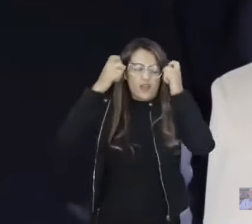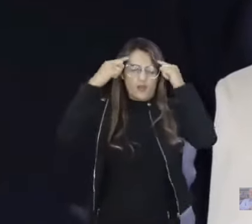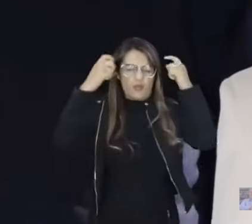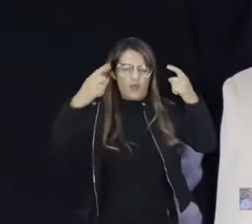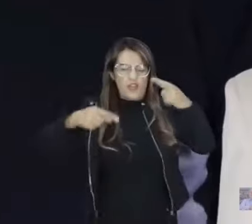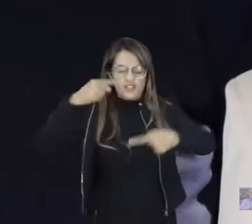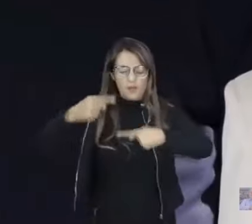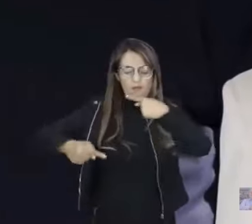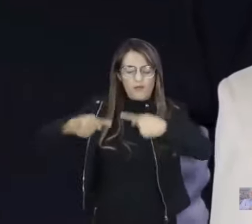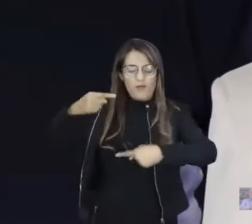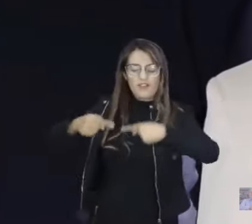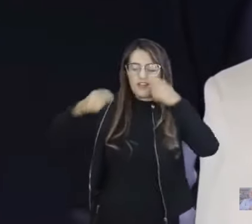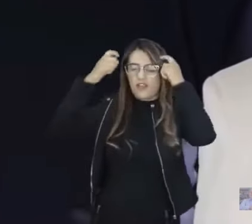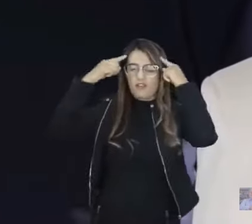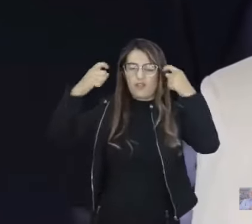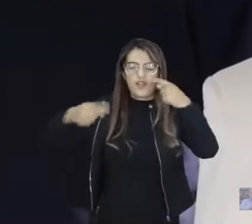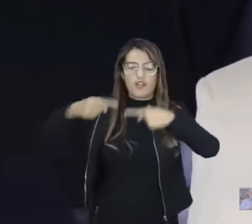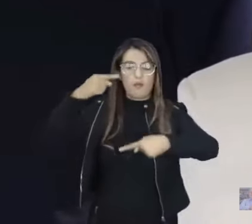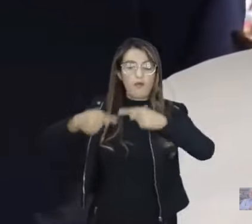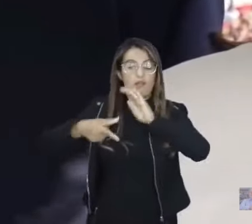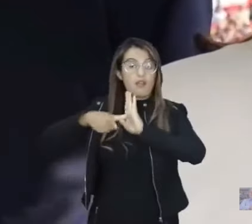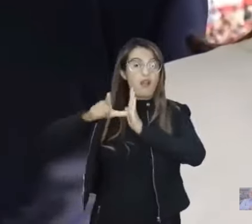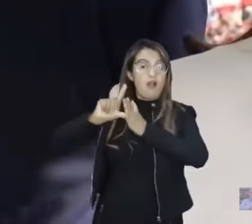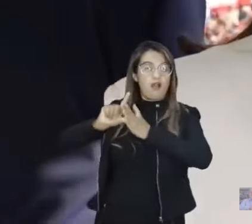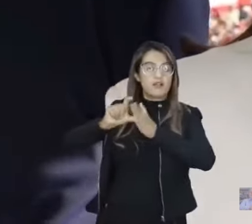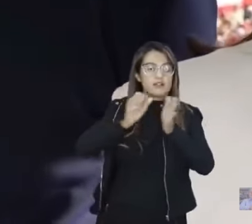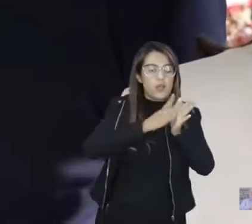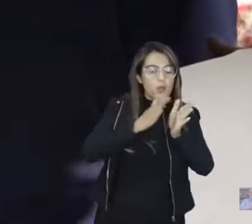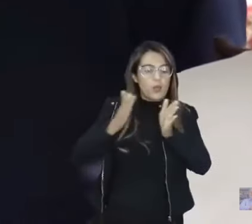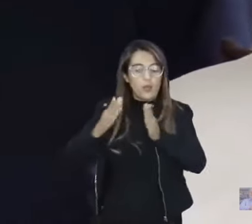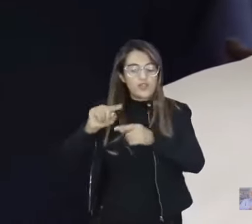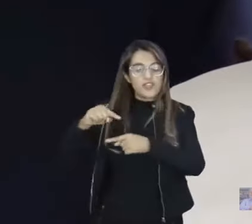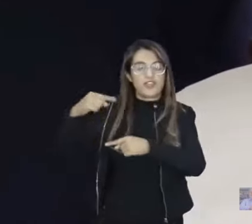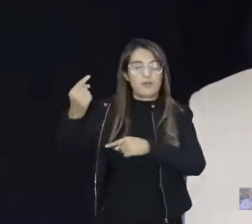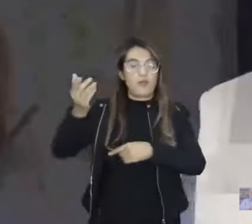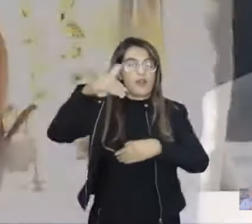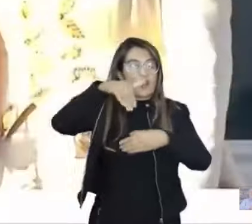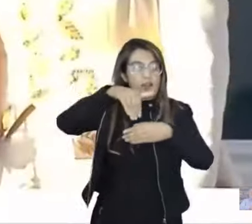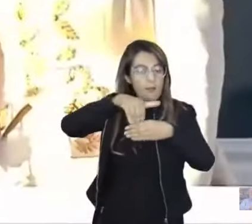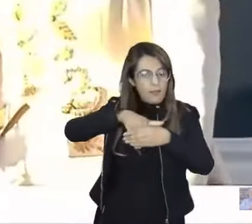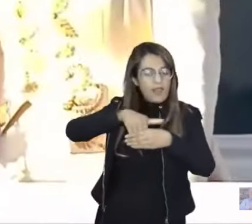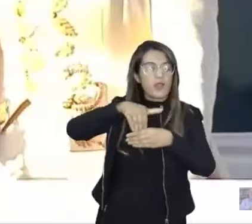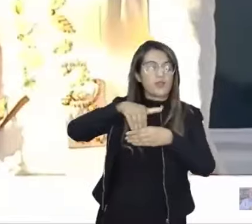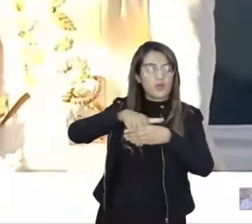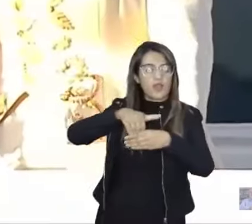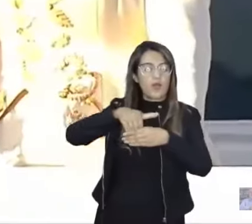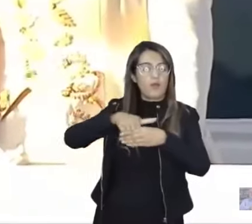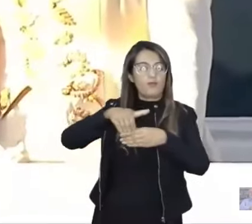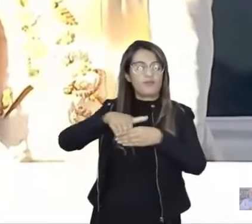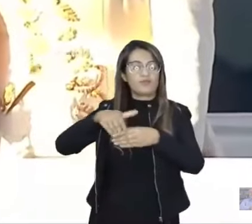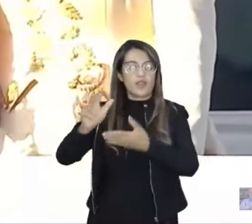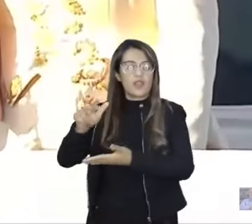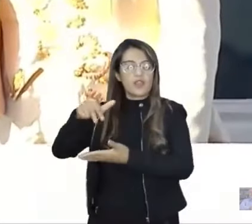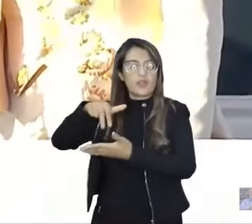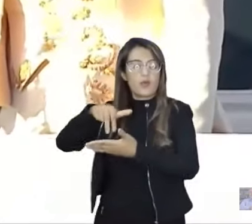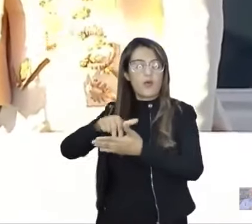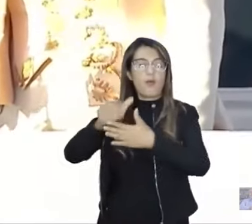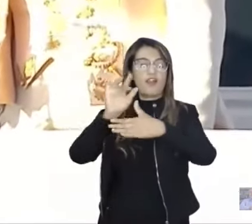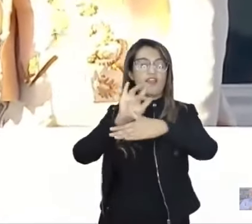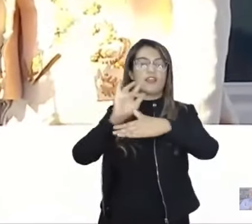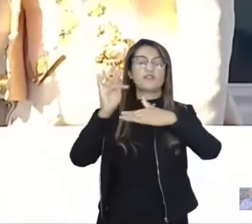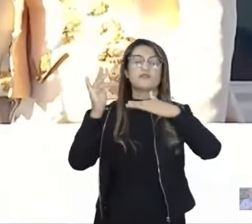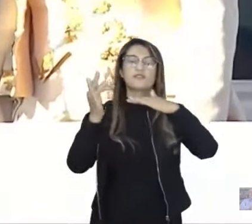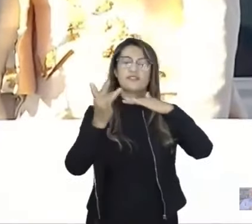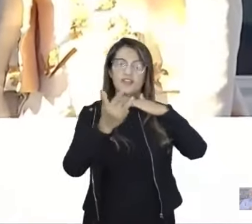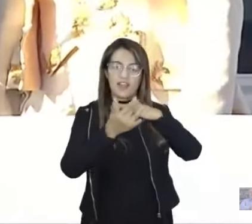a violência política antes, durante e depois da campanha eleitoral, que ocuparam as redes sociais e que